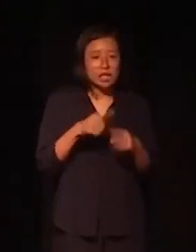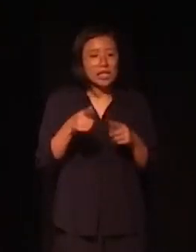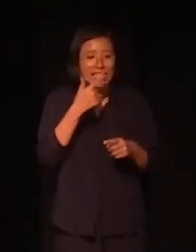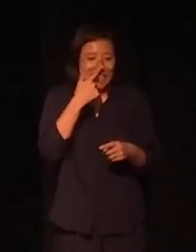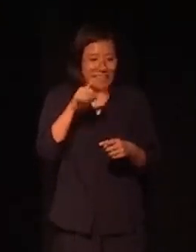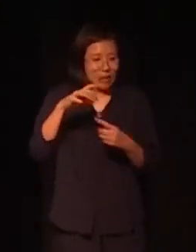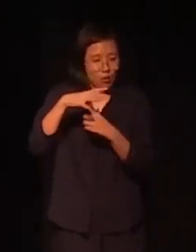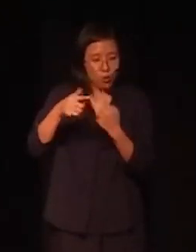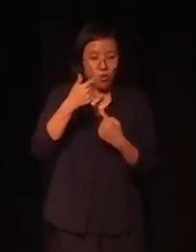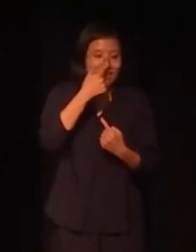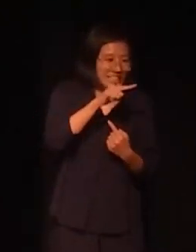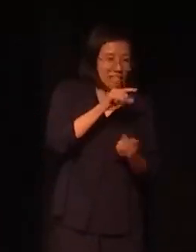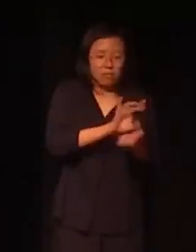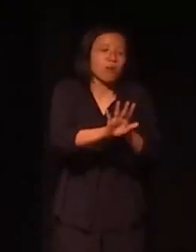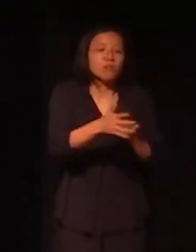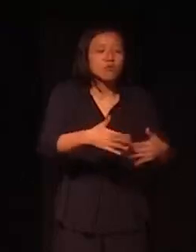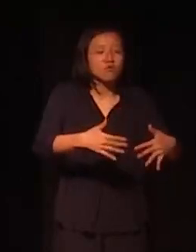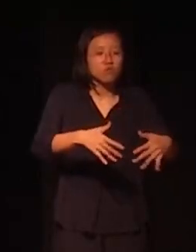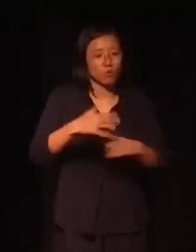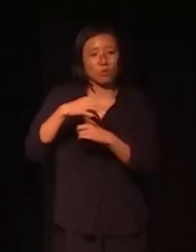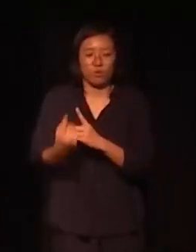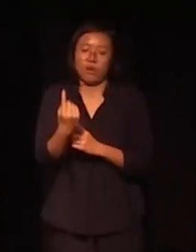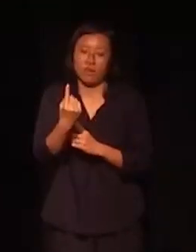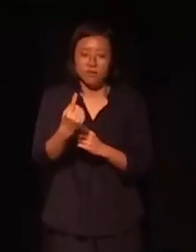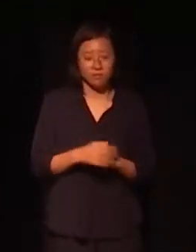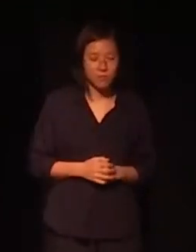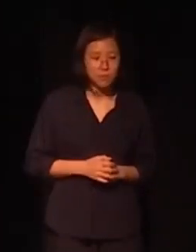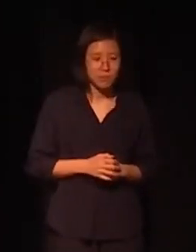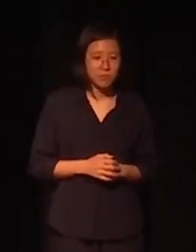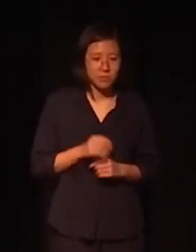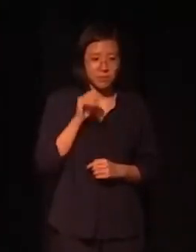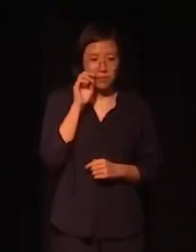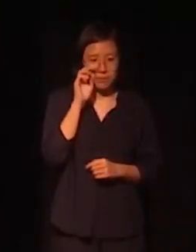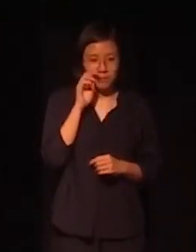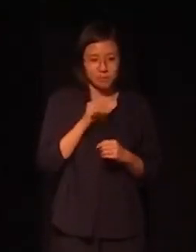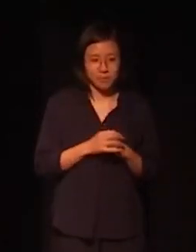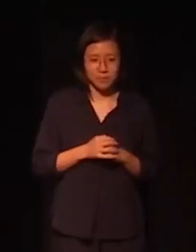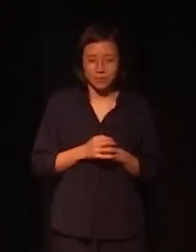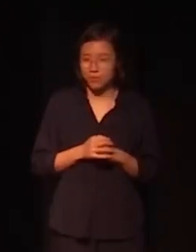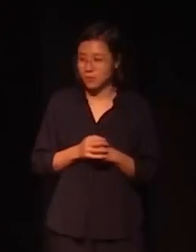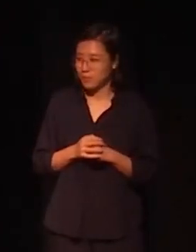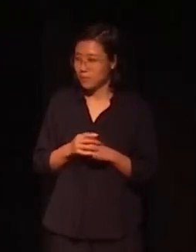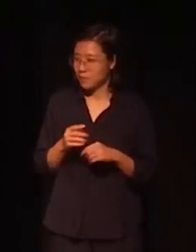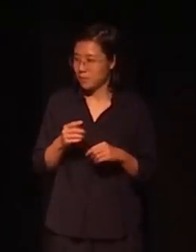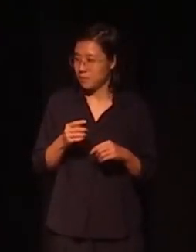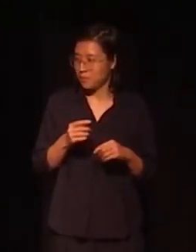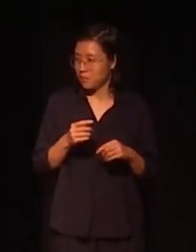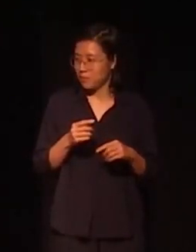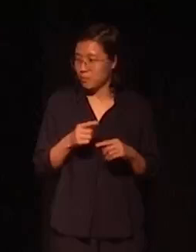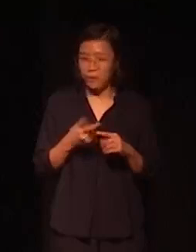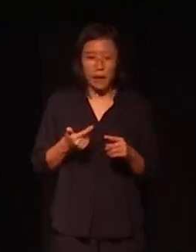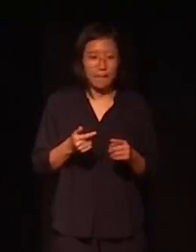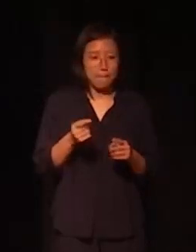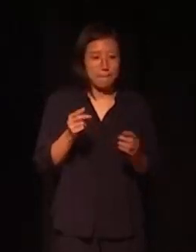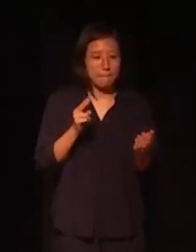okay? Sometimes you have got place name translation. You pick up 蓬蓬鸡. I really don't know what it is